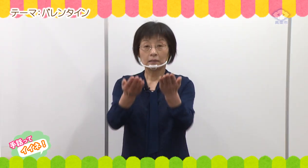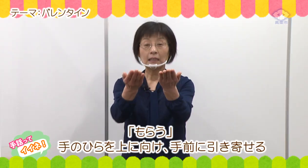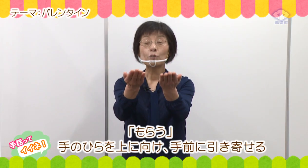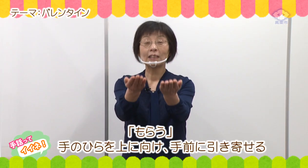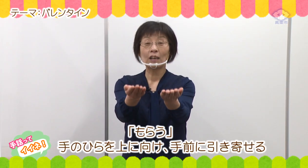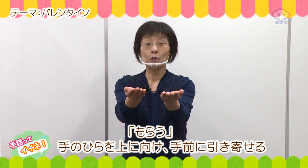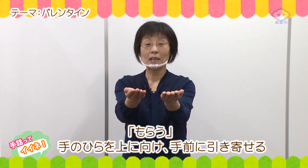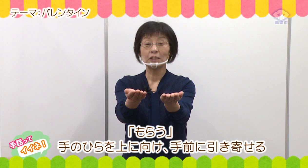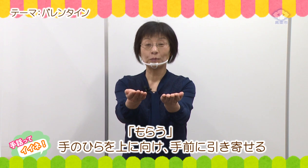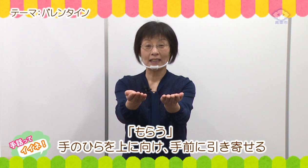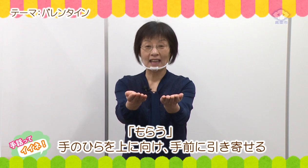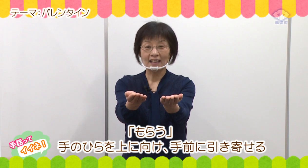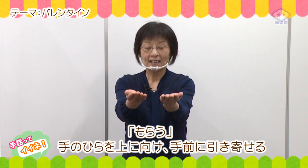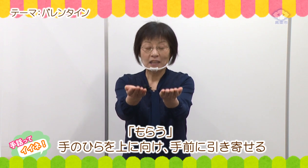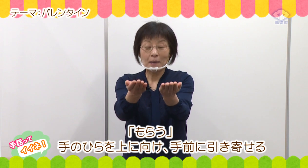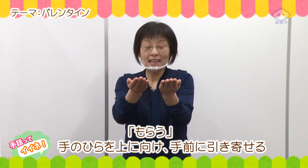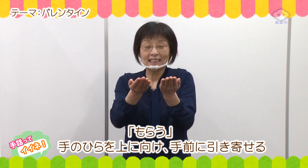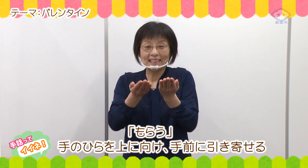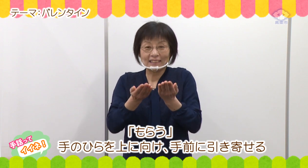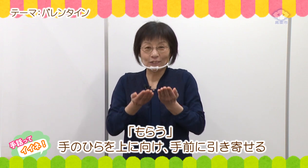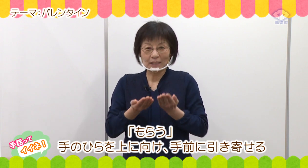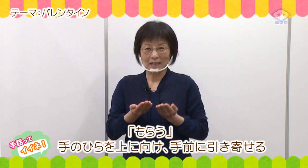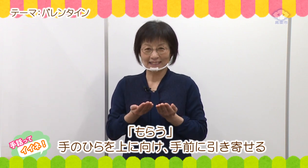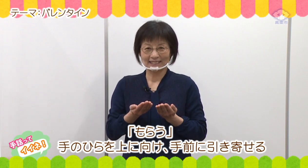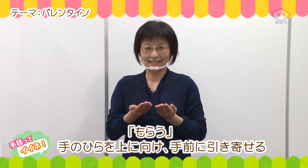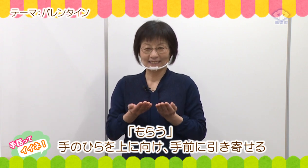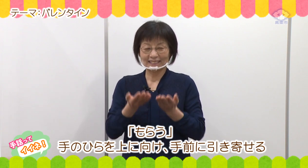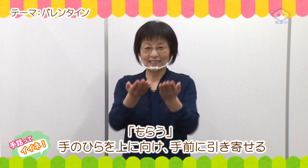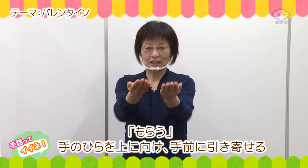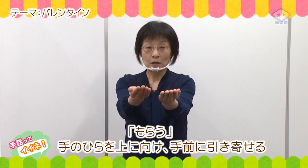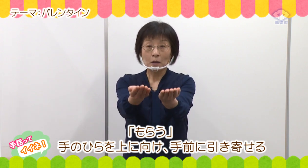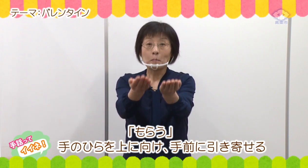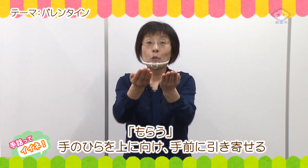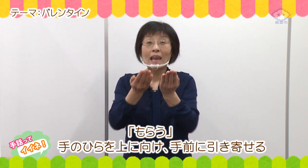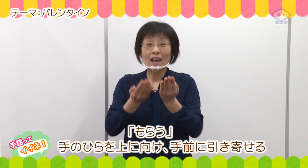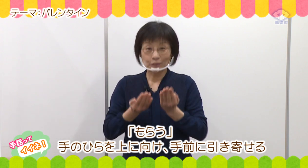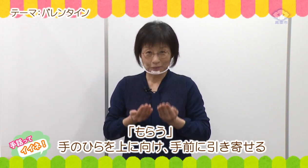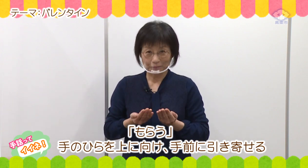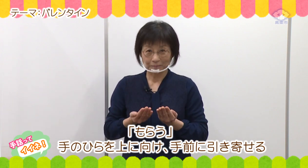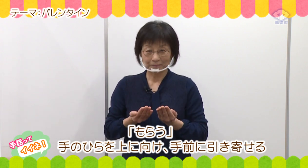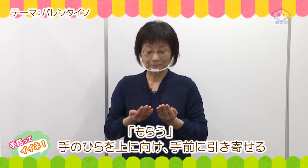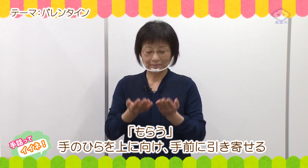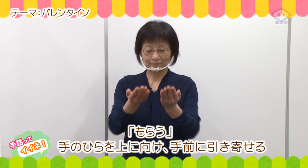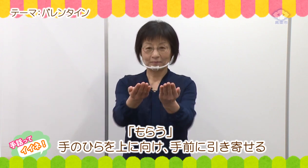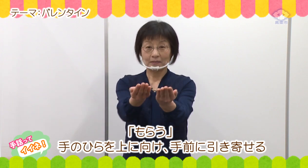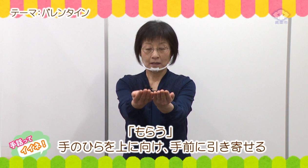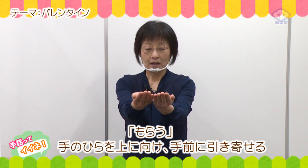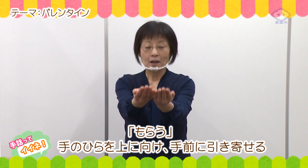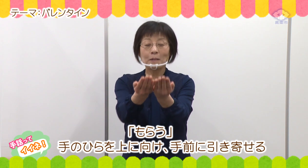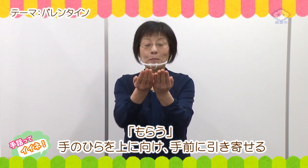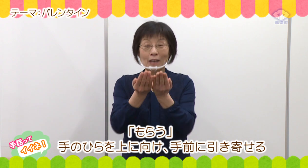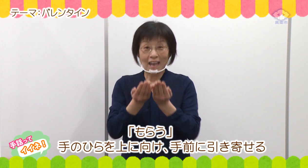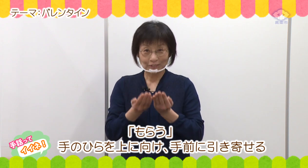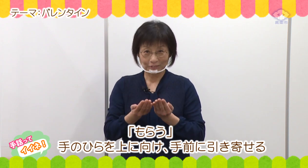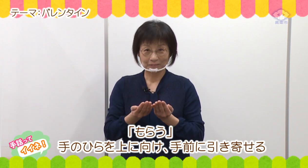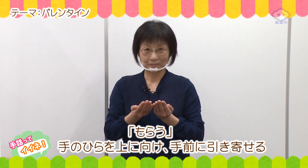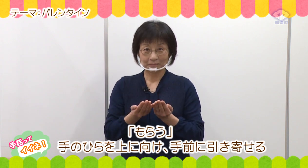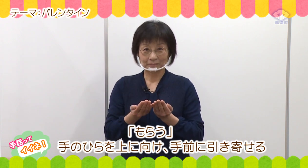手のひらを上に向け手前に引き寄せます。もらう、もらう。